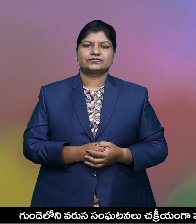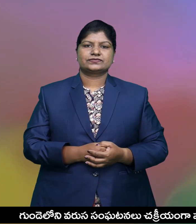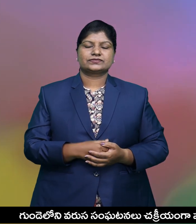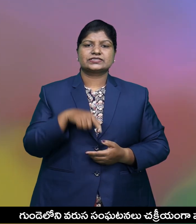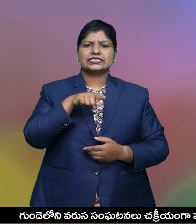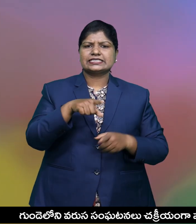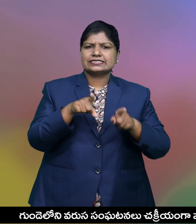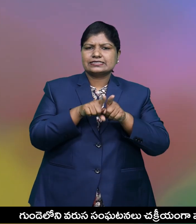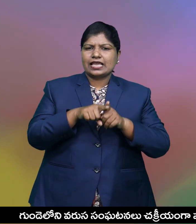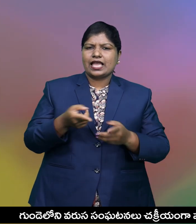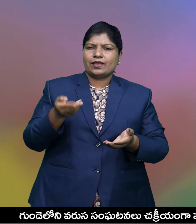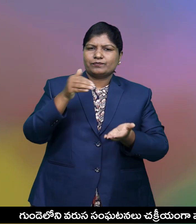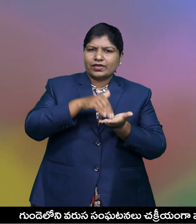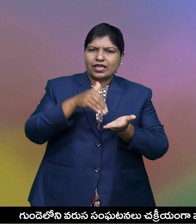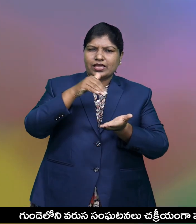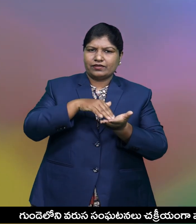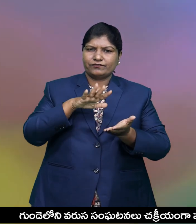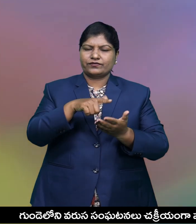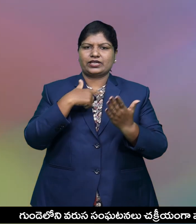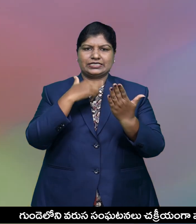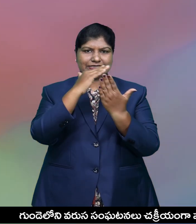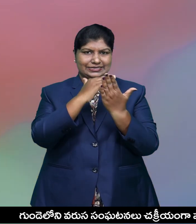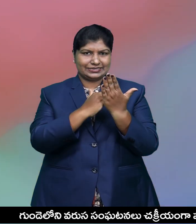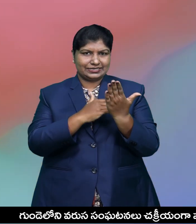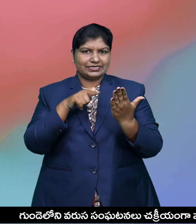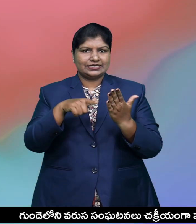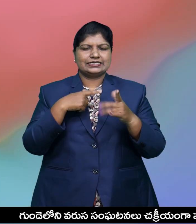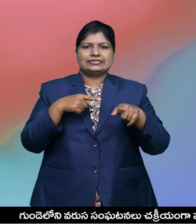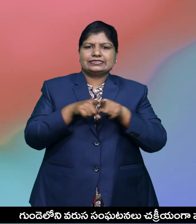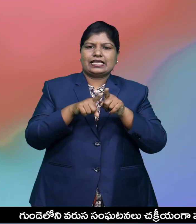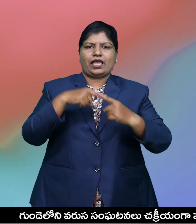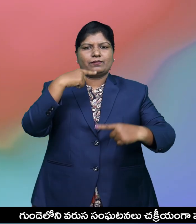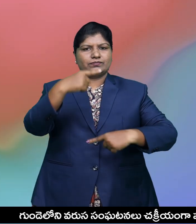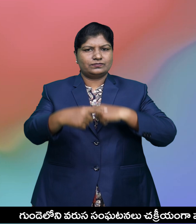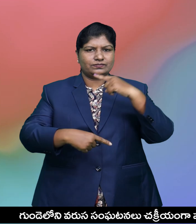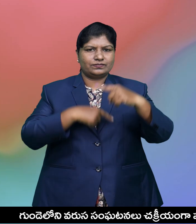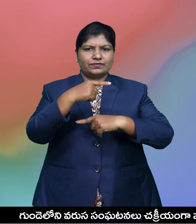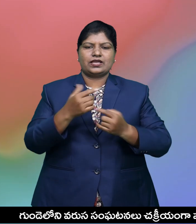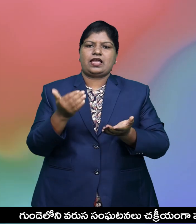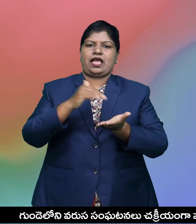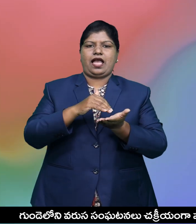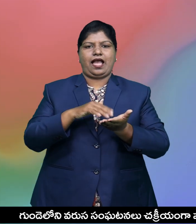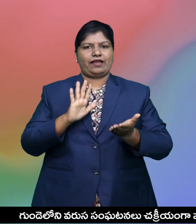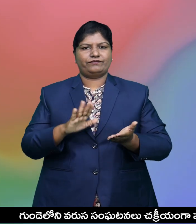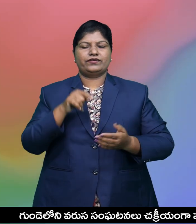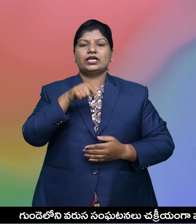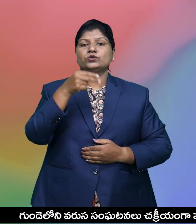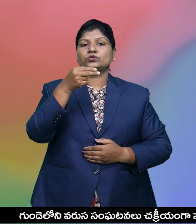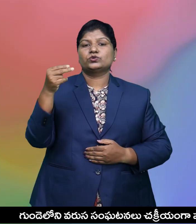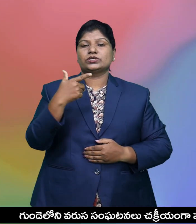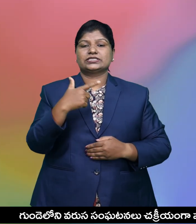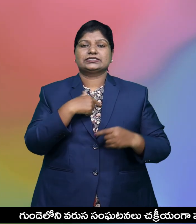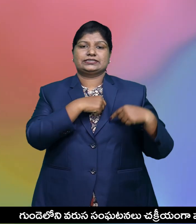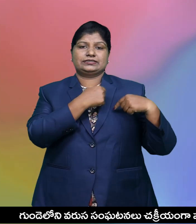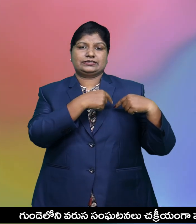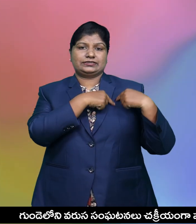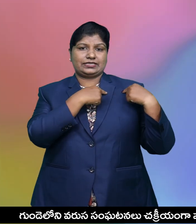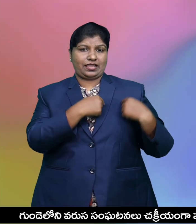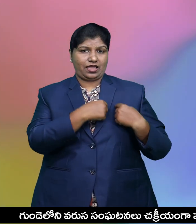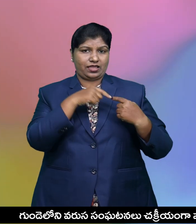గుండెలోని వరుస సంఘటనలు చక్రీయంగా పునరావృతమవుతాయి మరియు వాటిని కార్డియాక్ సైకిల్ అంటారు.